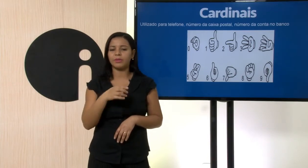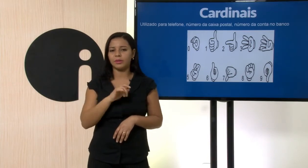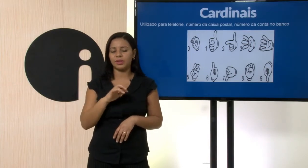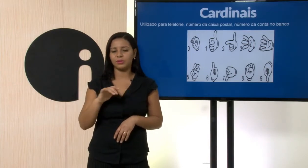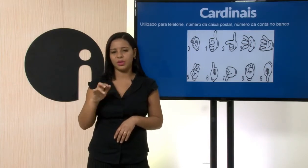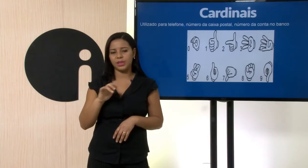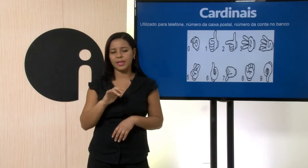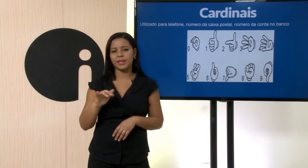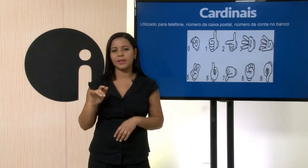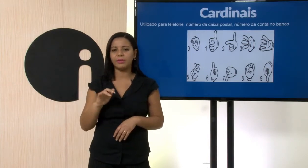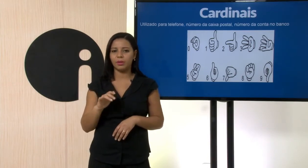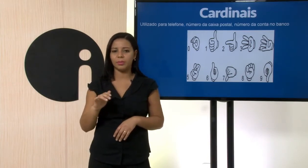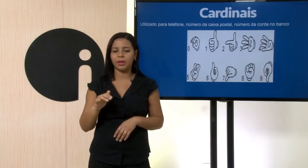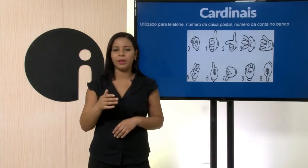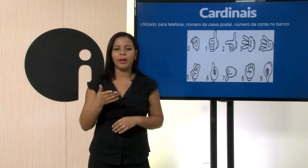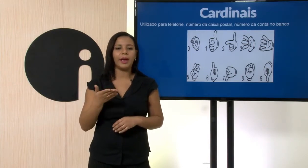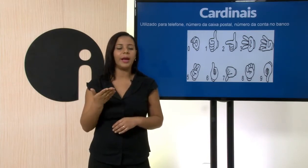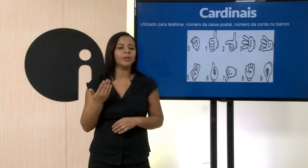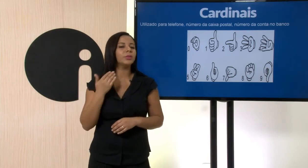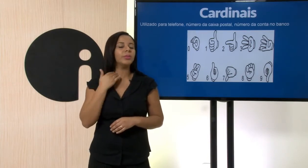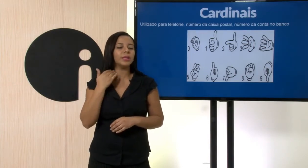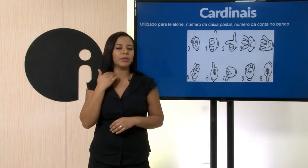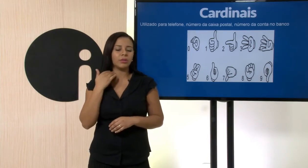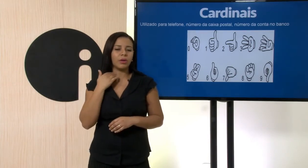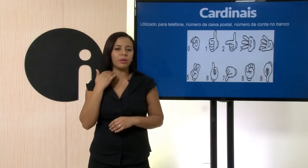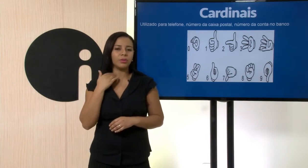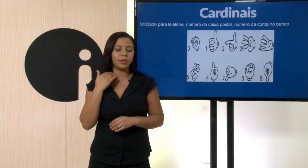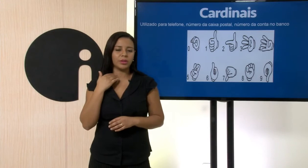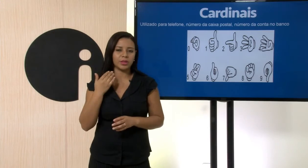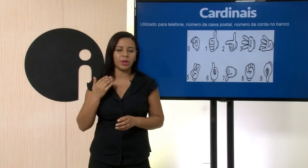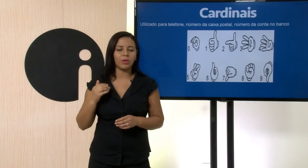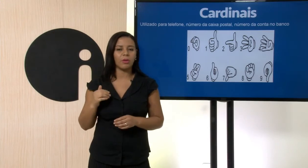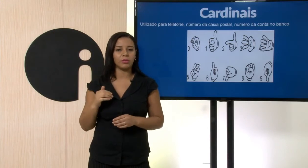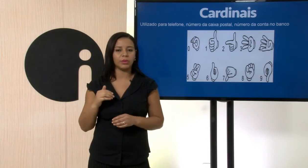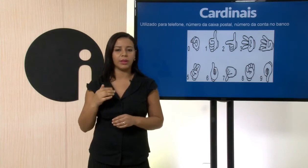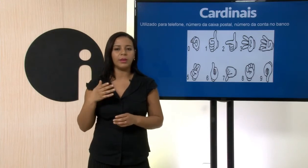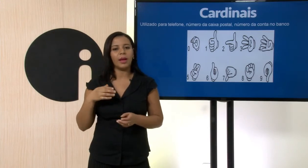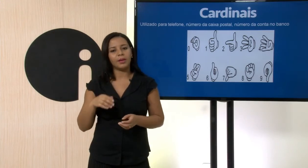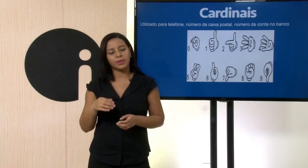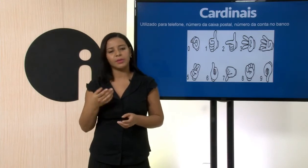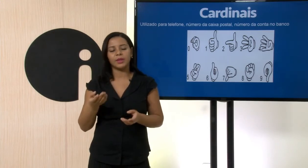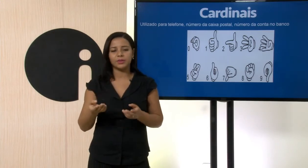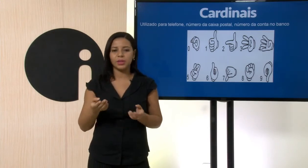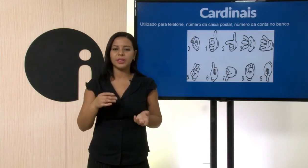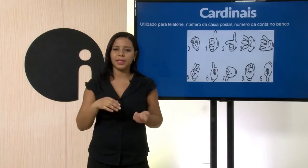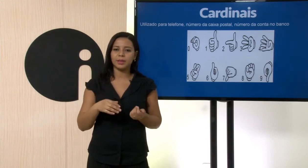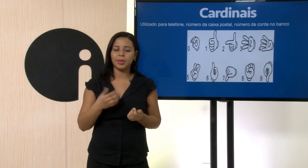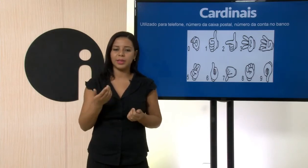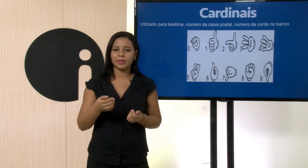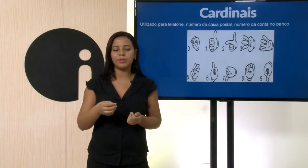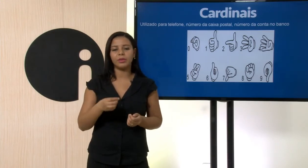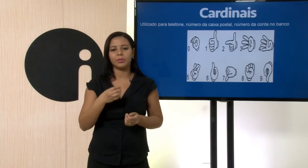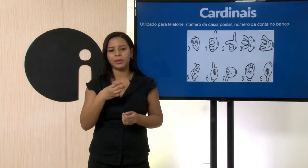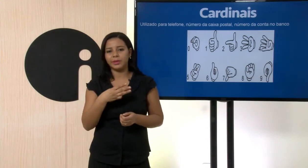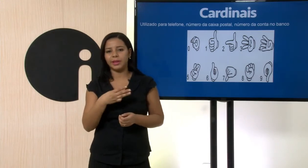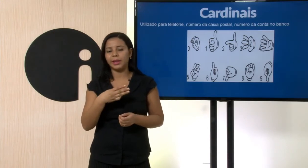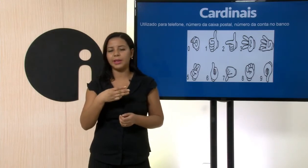vai utilizar essa forma. Ah, do banco, qual o número da sua conta? Aí você vai utilizar também dessa forma.